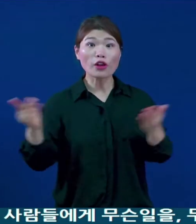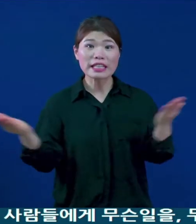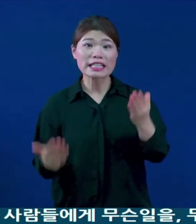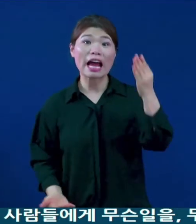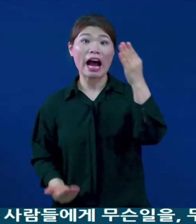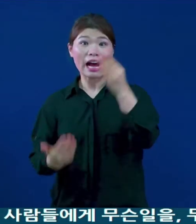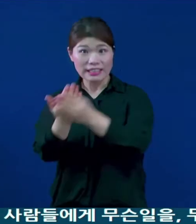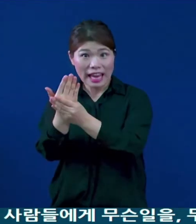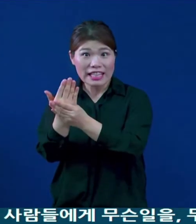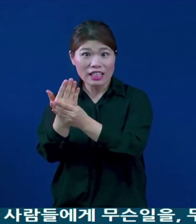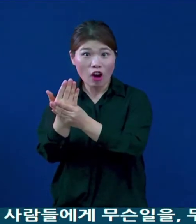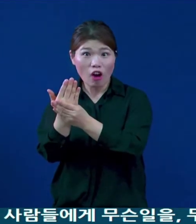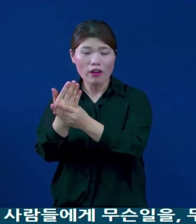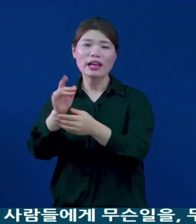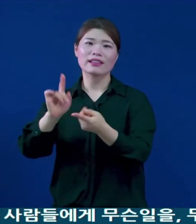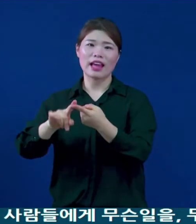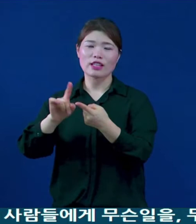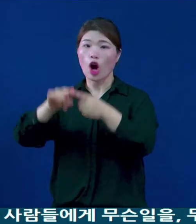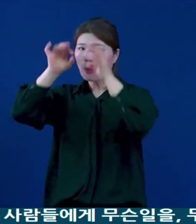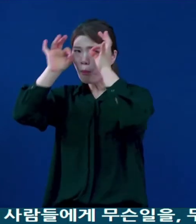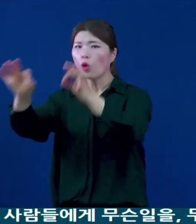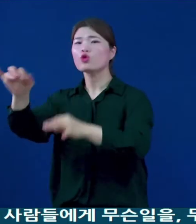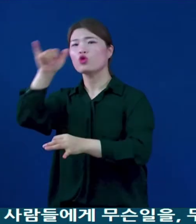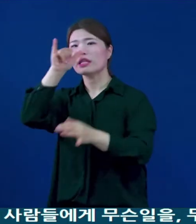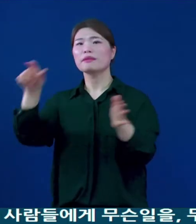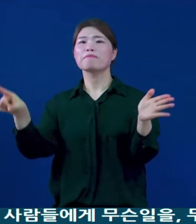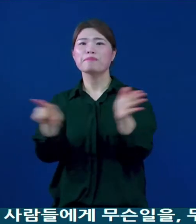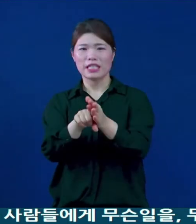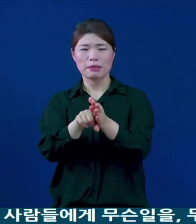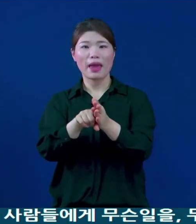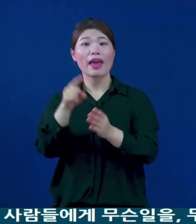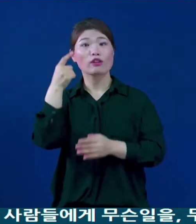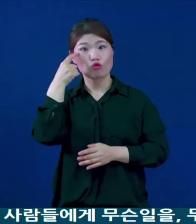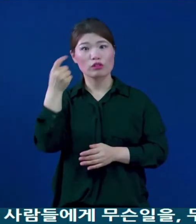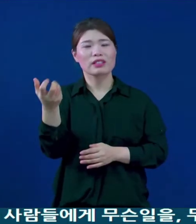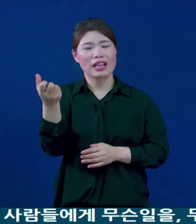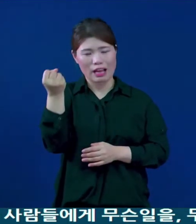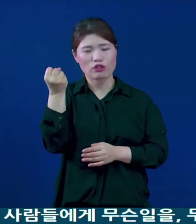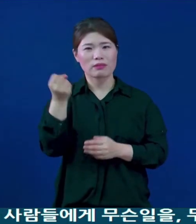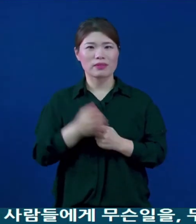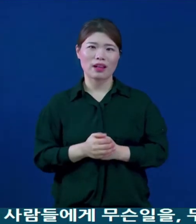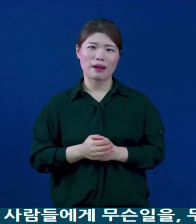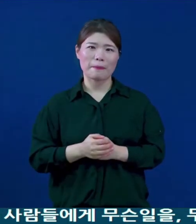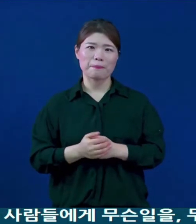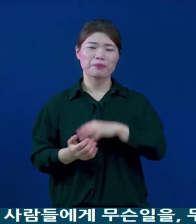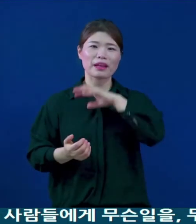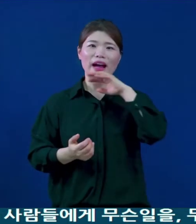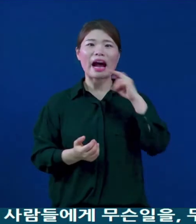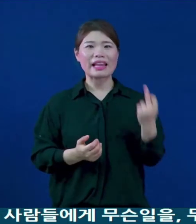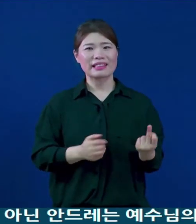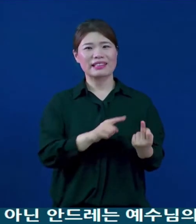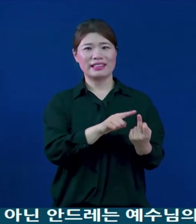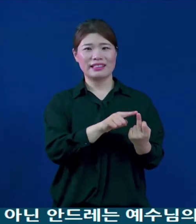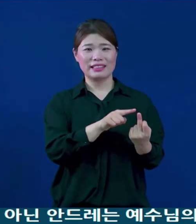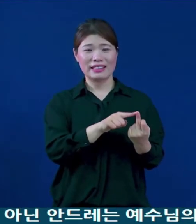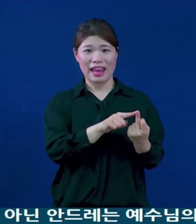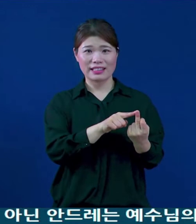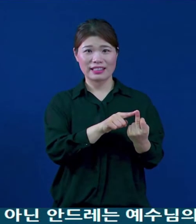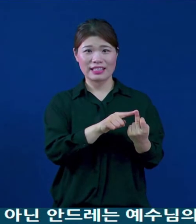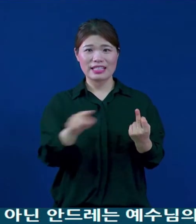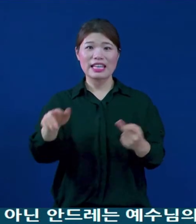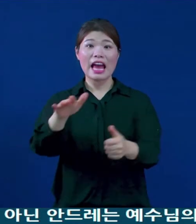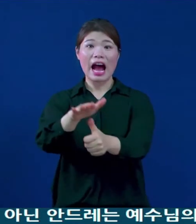보이지 않았지만 볼 수 있는 믿음의 눈이 있었던 것이죠. 안드레는 이